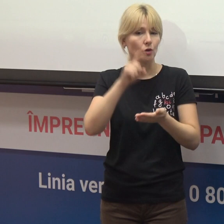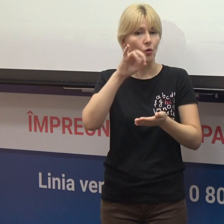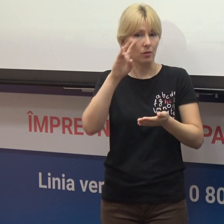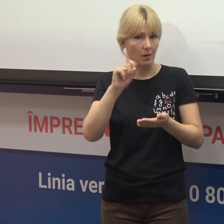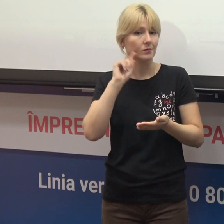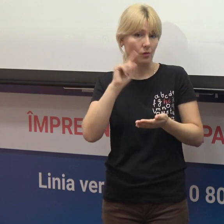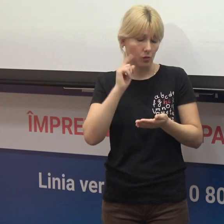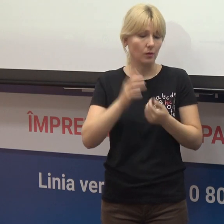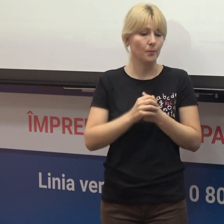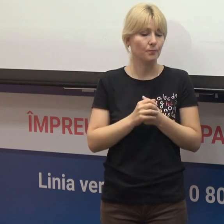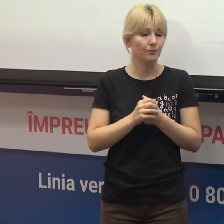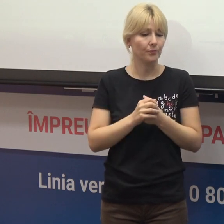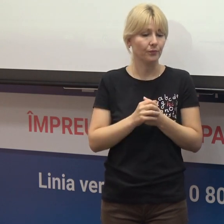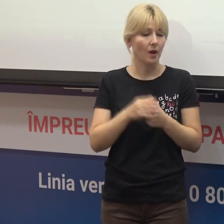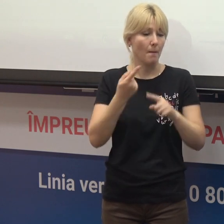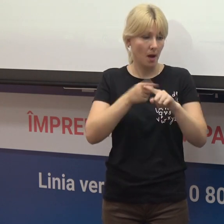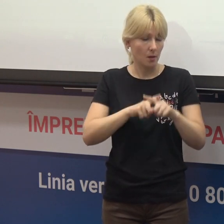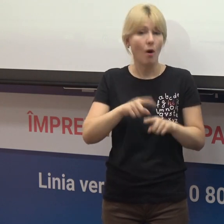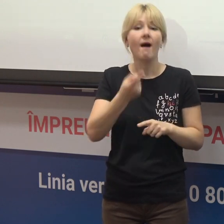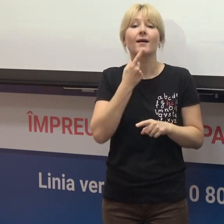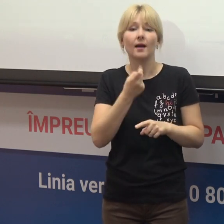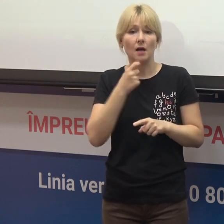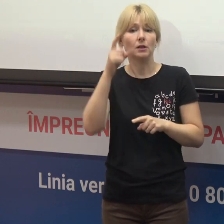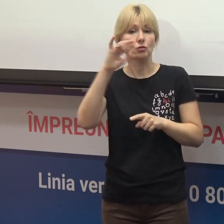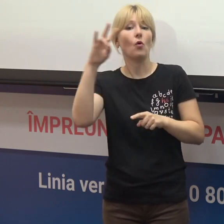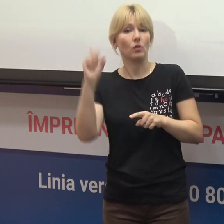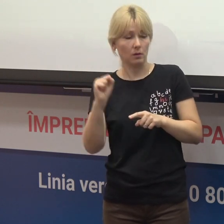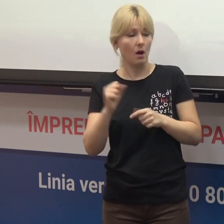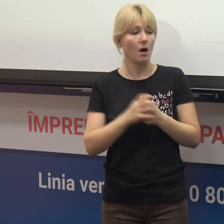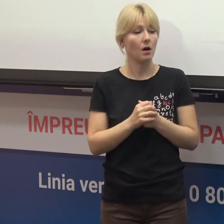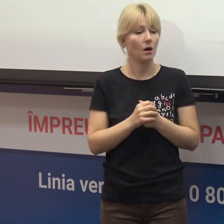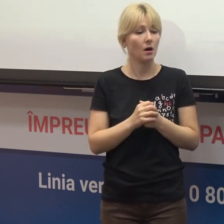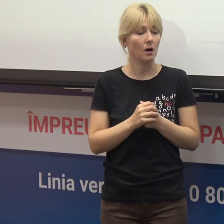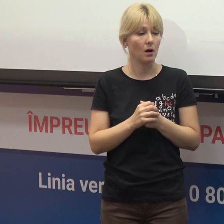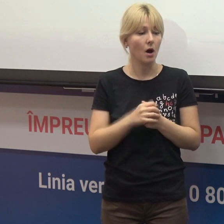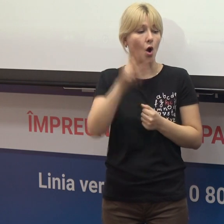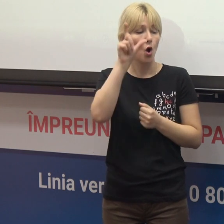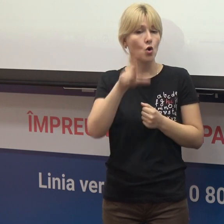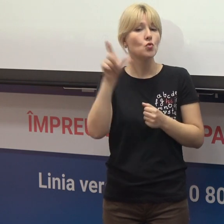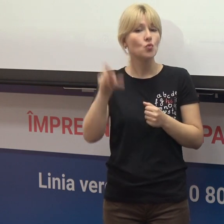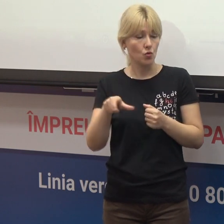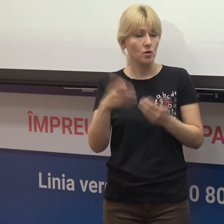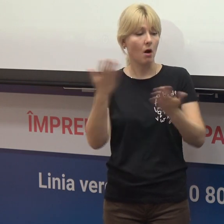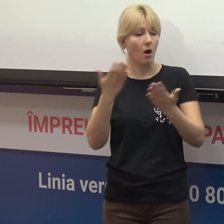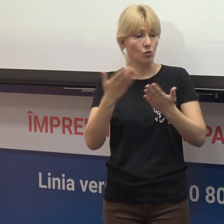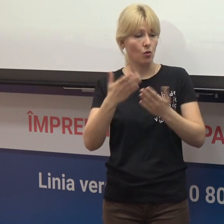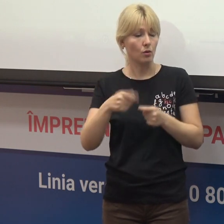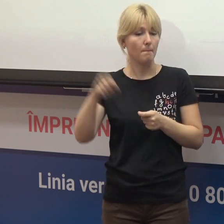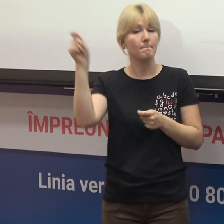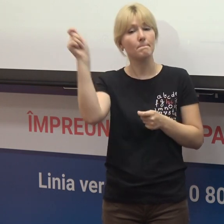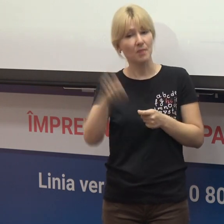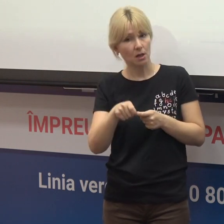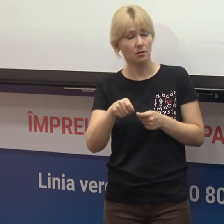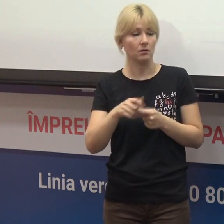și pentru aceste categorii de populație, cetățeni, vă zic că